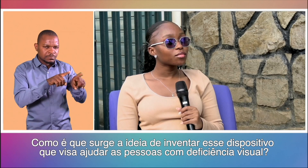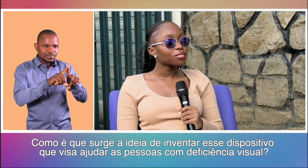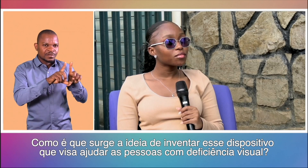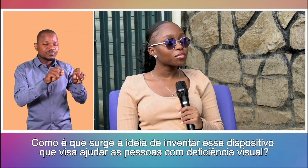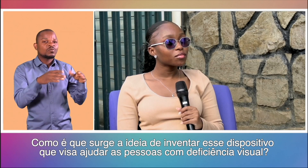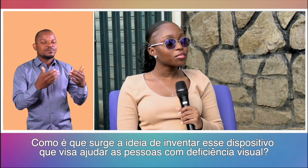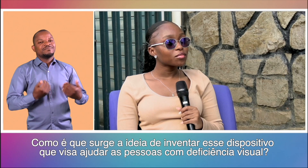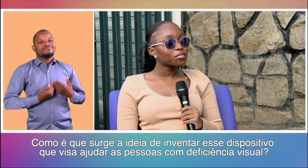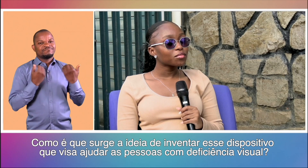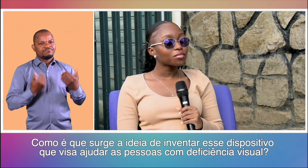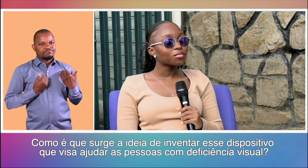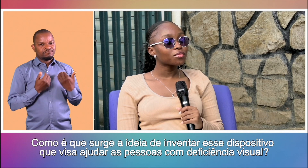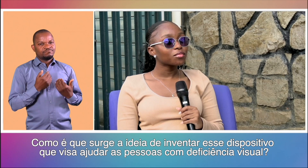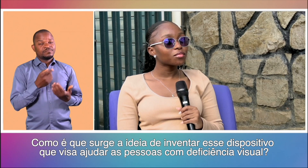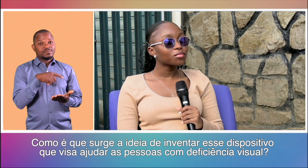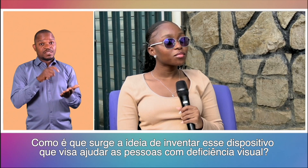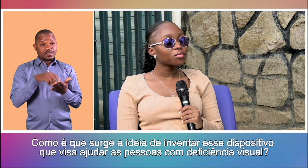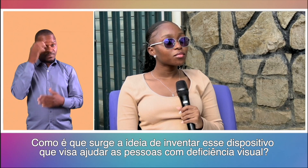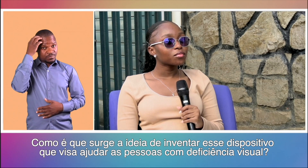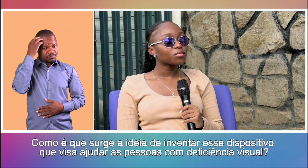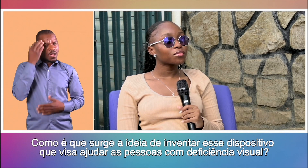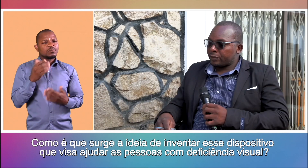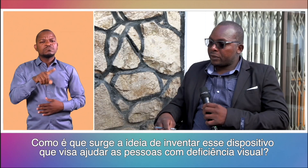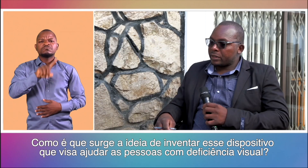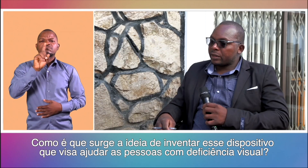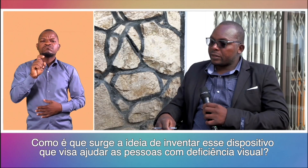que surge a ideia de inventar esse dispositivo que visa